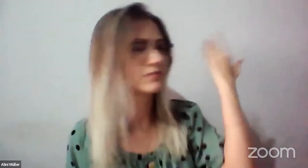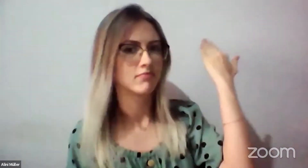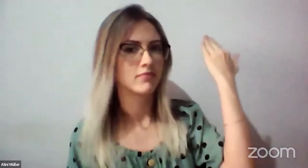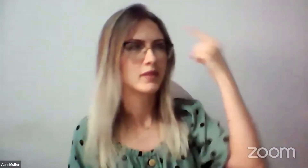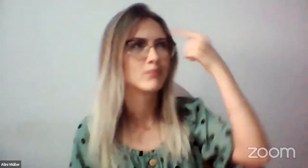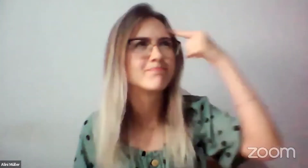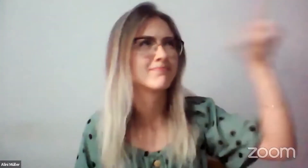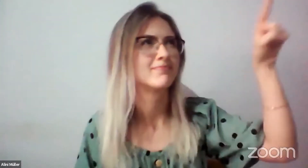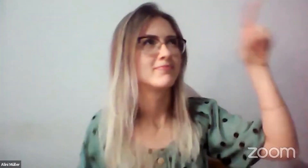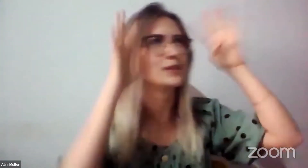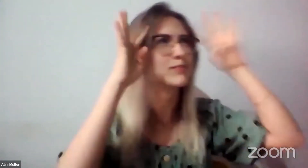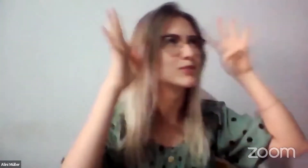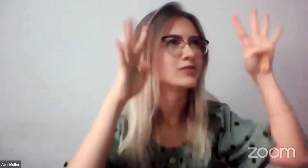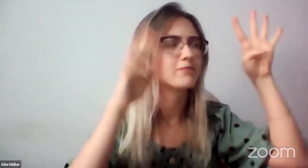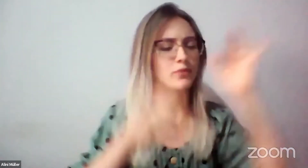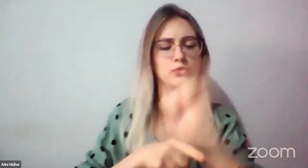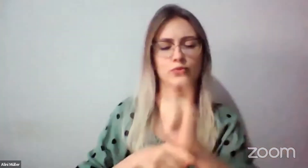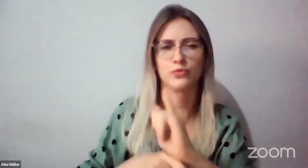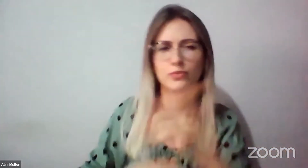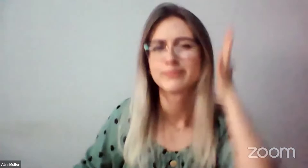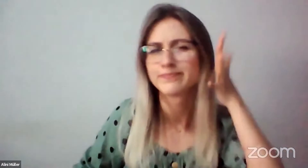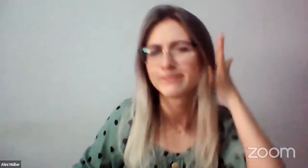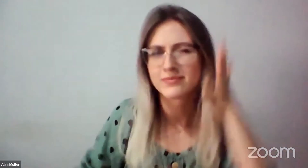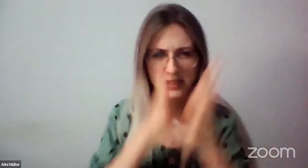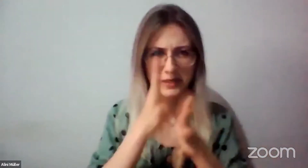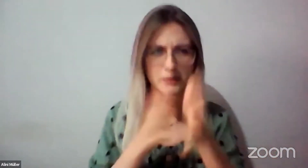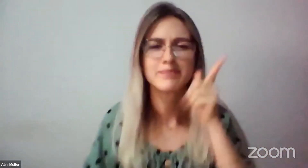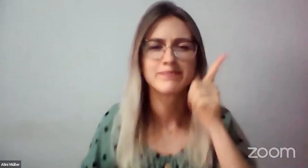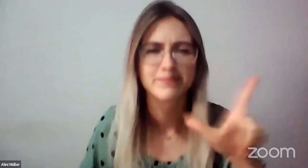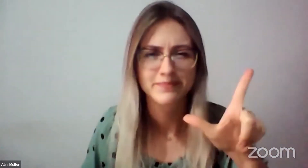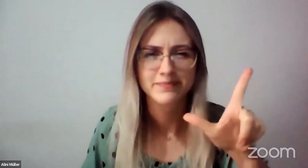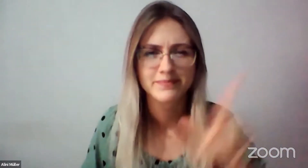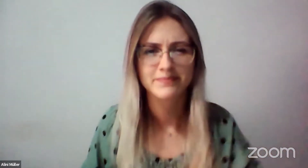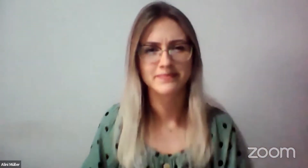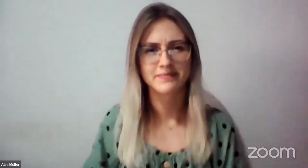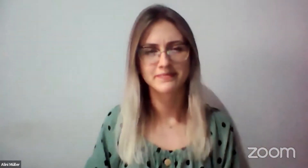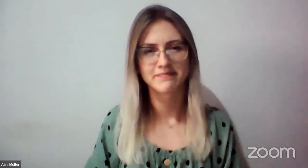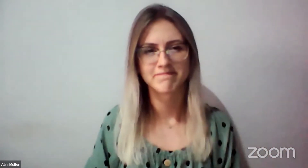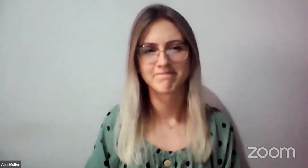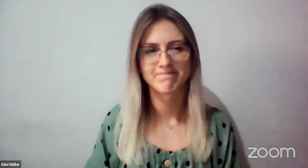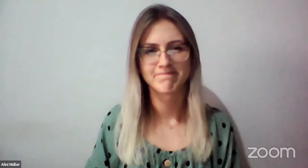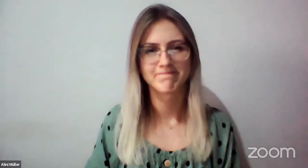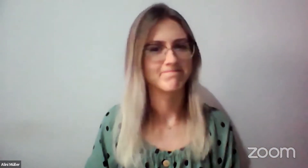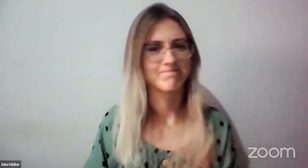3 meses atrás, eu pensei, imaginei que conseguiria estar no YouTube fazendo uma apresentação em